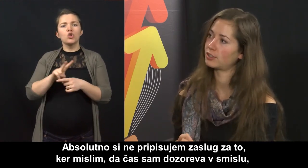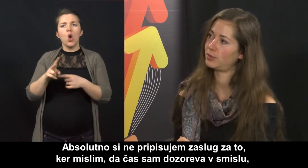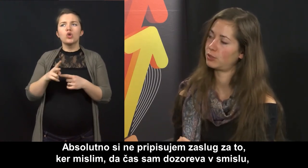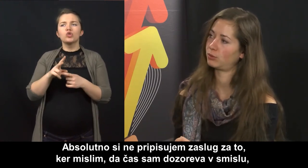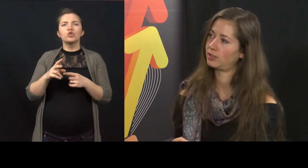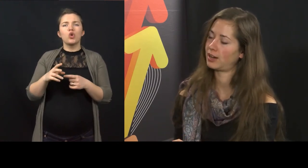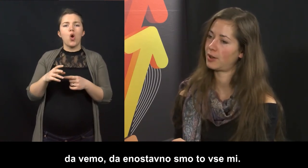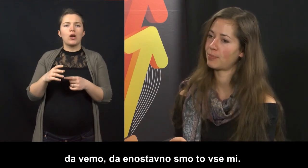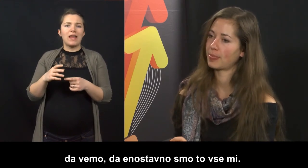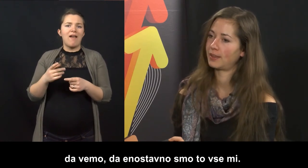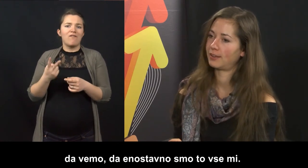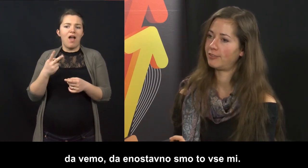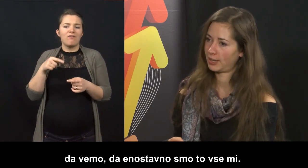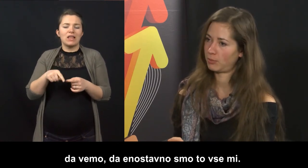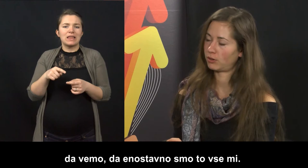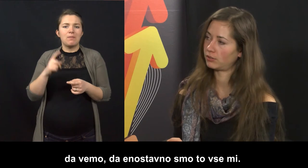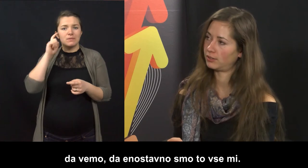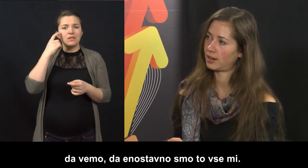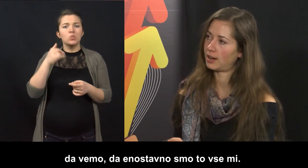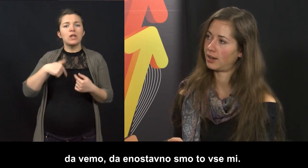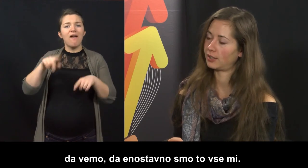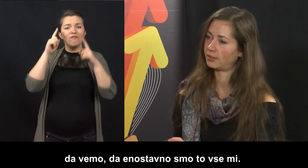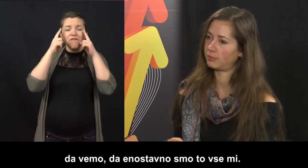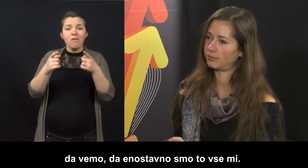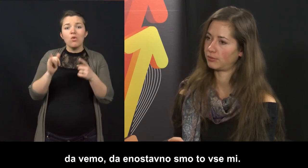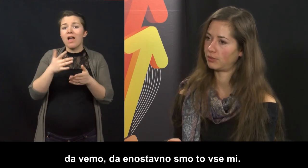dozoreva v smislu, da vemo, da